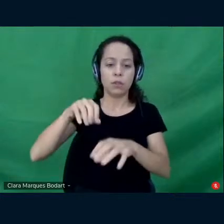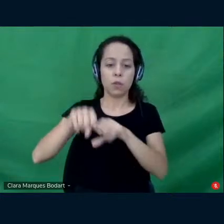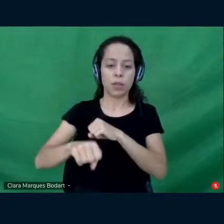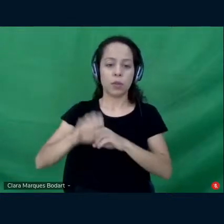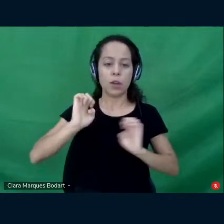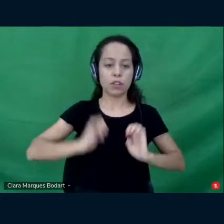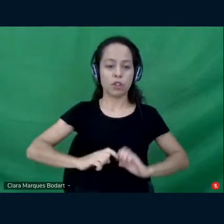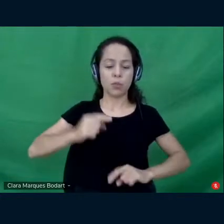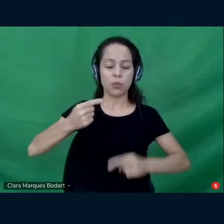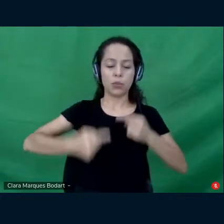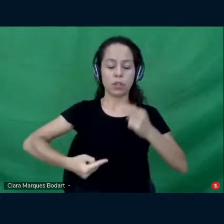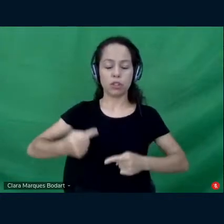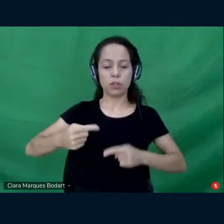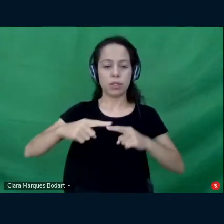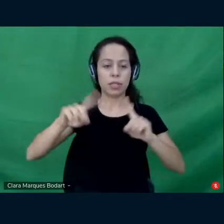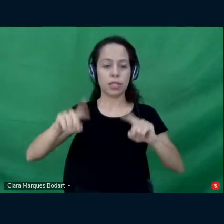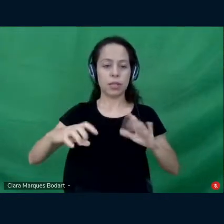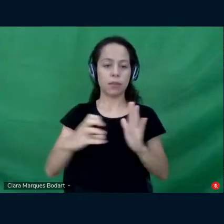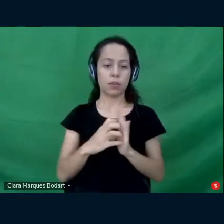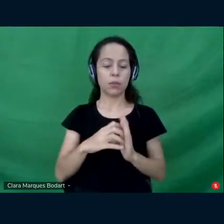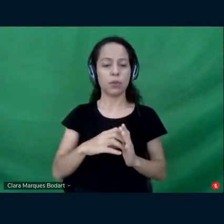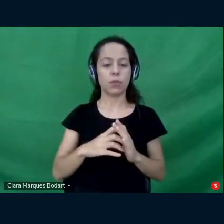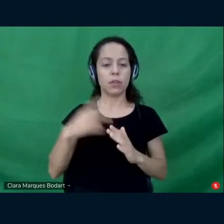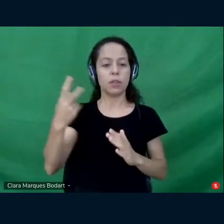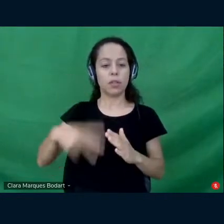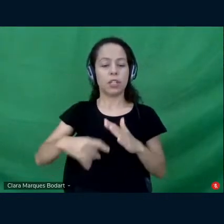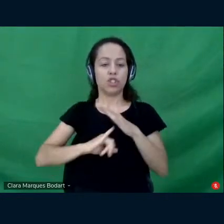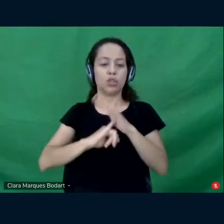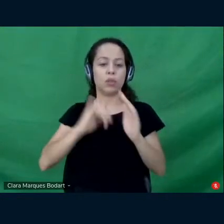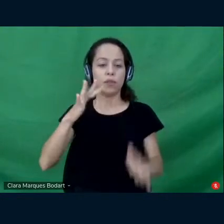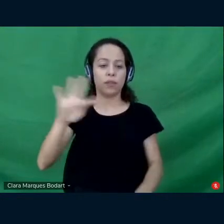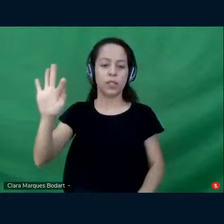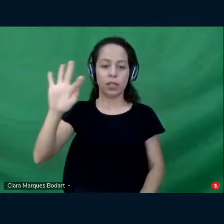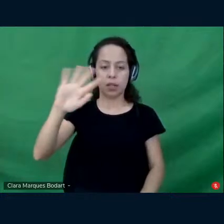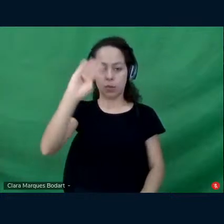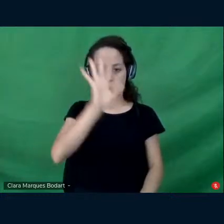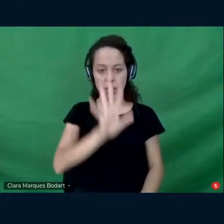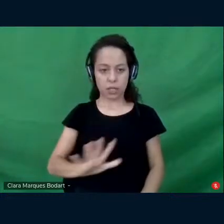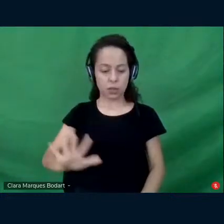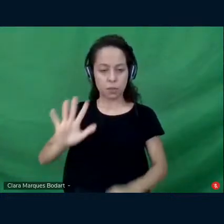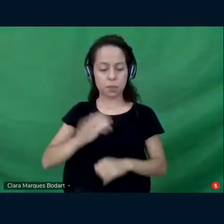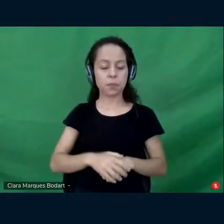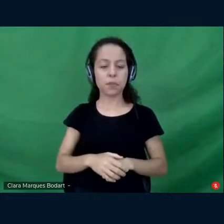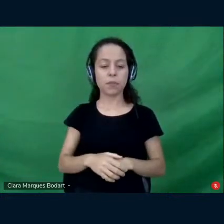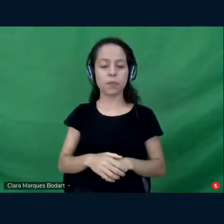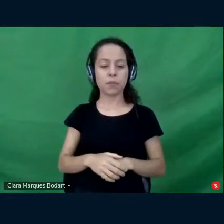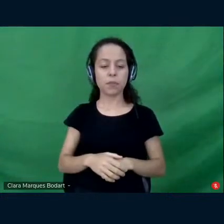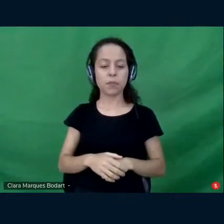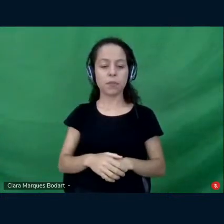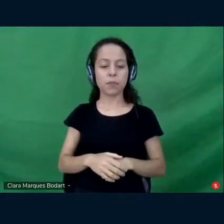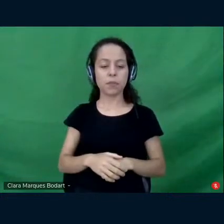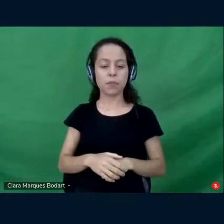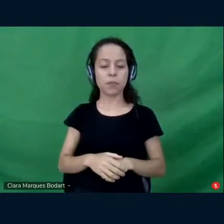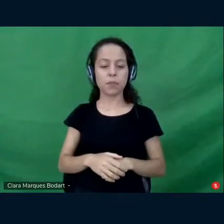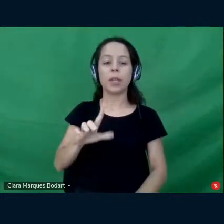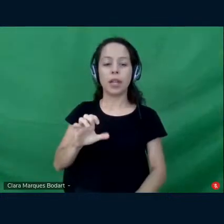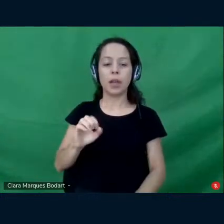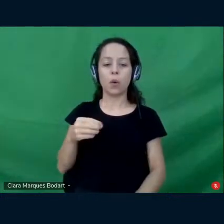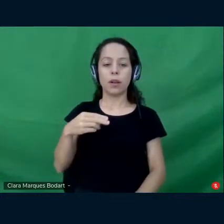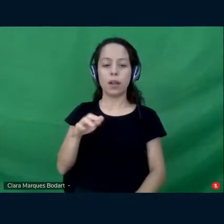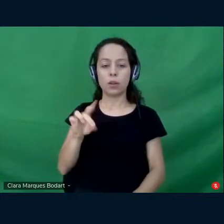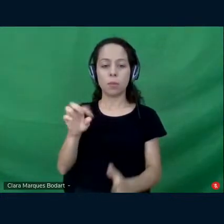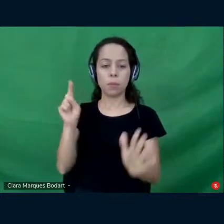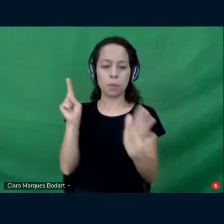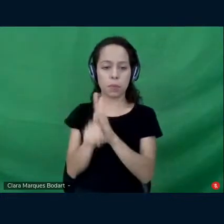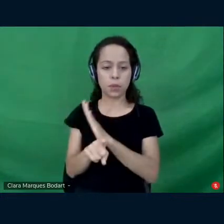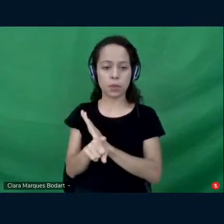Costa coloca para nós uma pergunta também sobre o que a senhora acha.